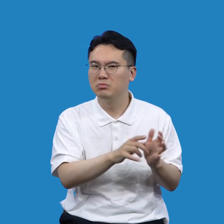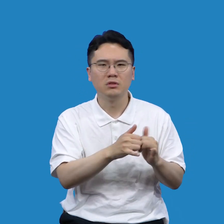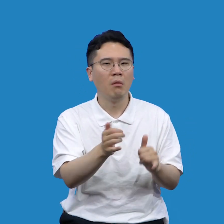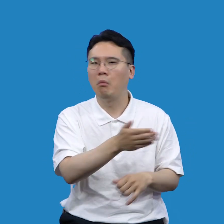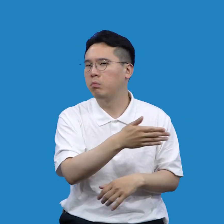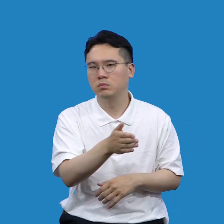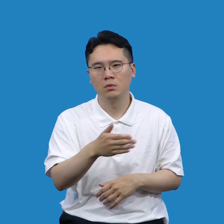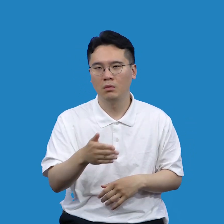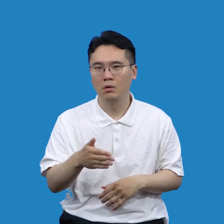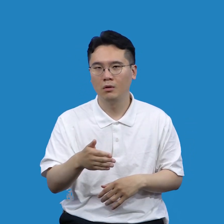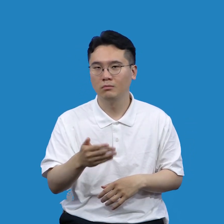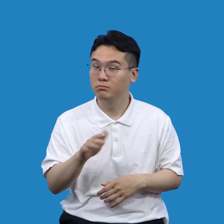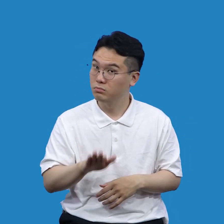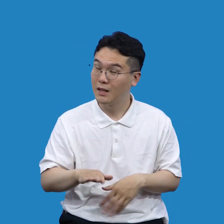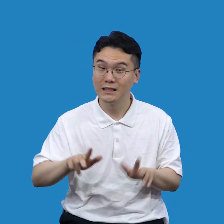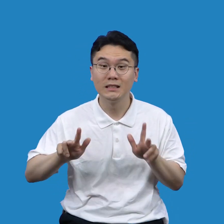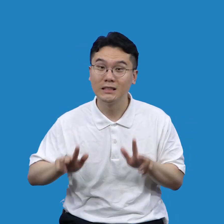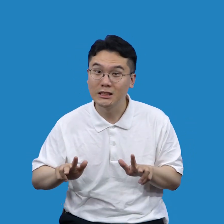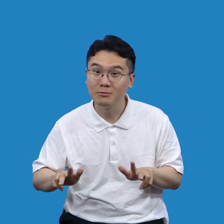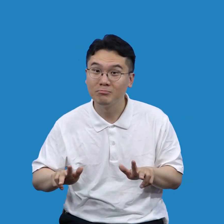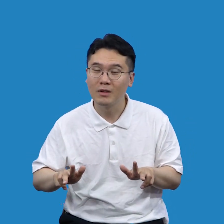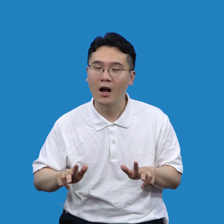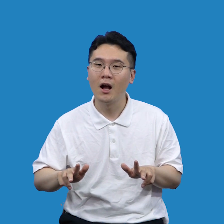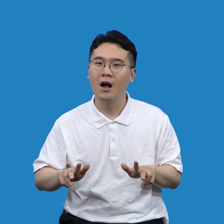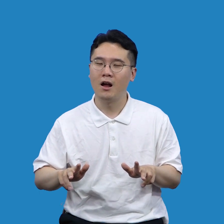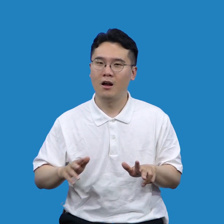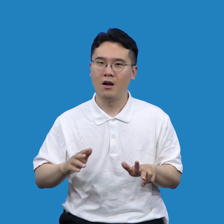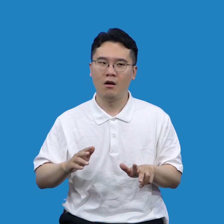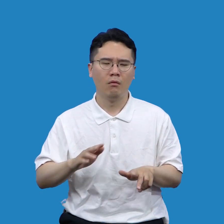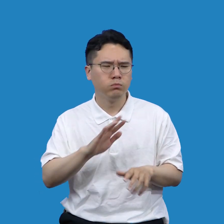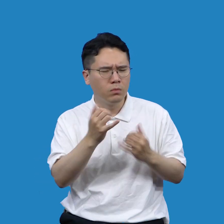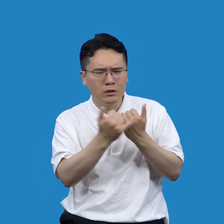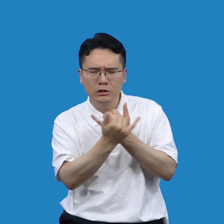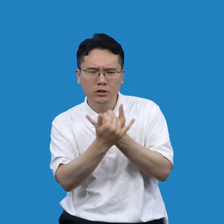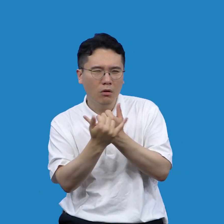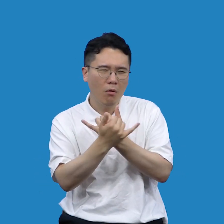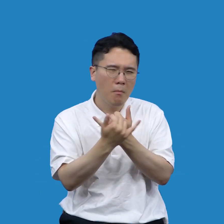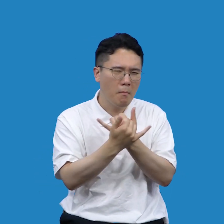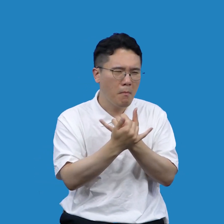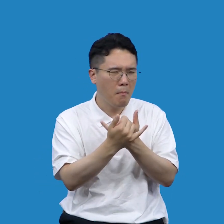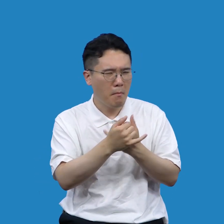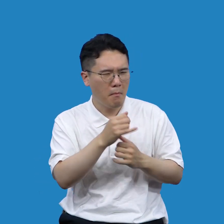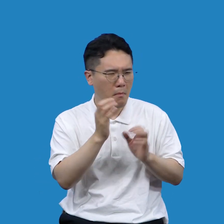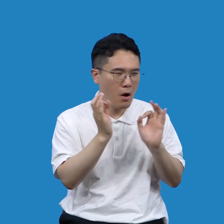지금은 저희 집 사돈의 팔촌까지 뒤져도 안 믿는 사람 찾기가 어려워요.